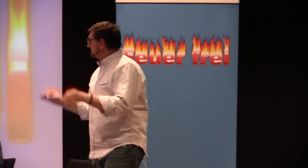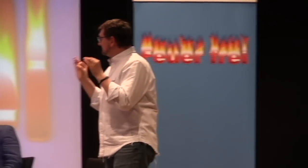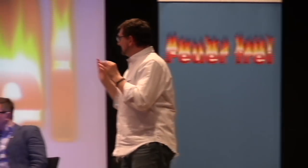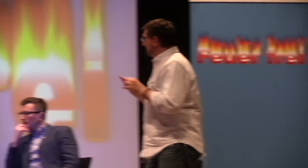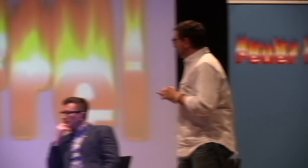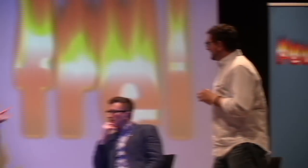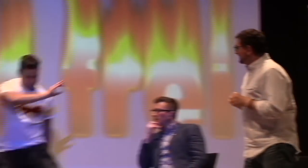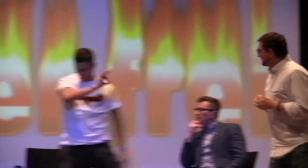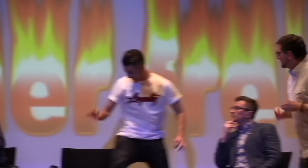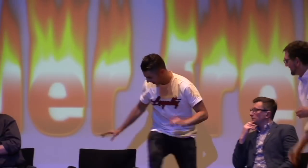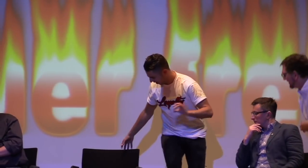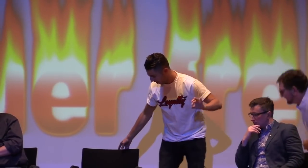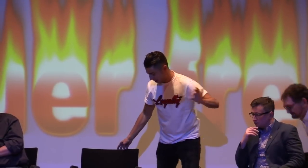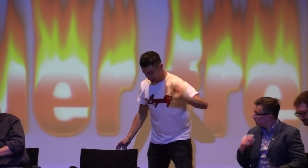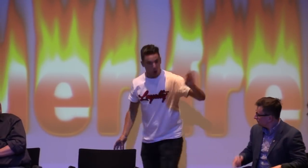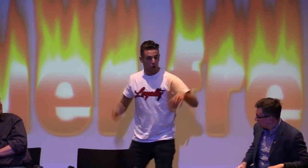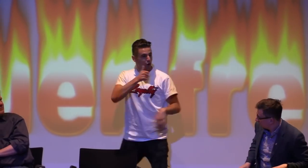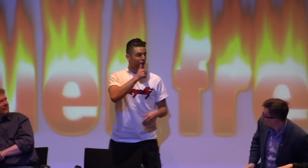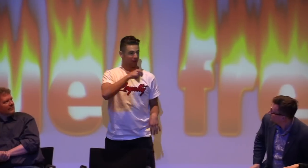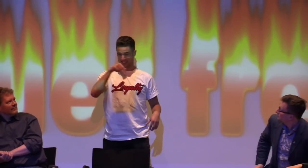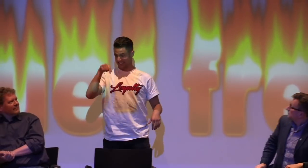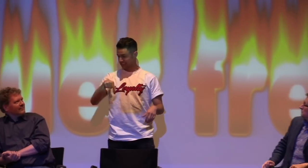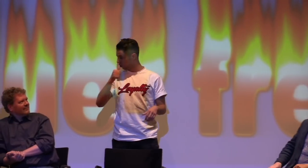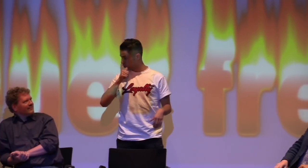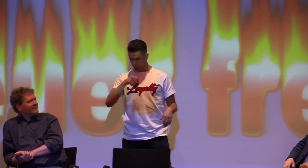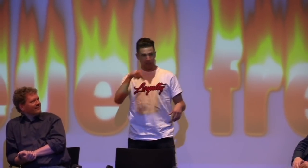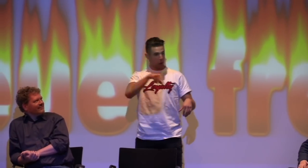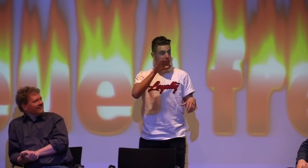aber abschließend beantworten kann man das Ganze natürlich nicht.